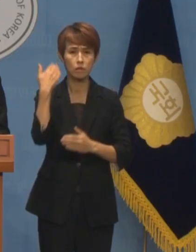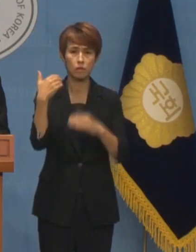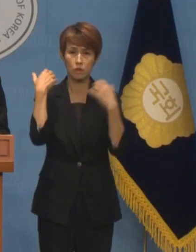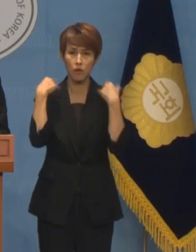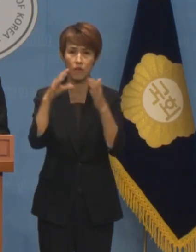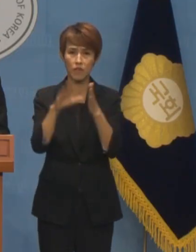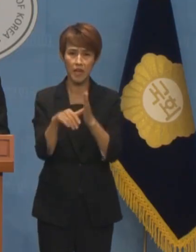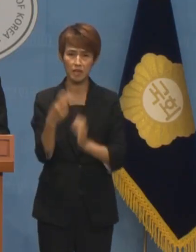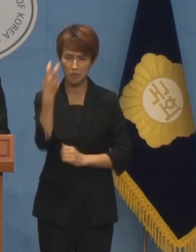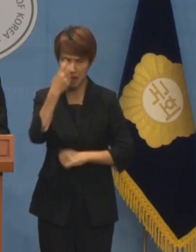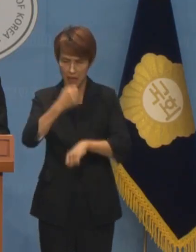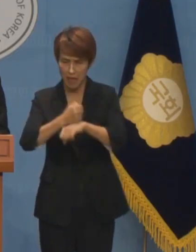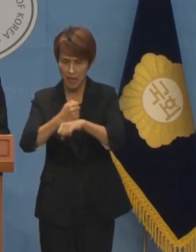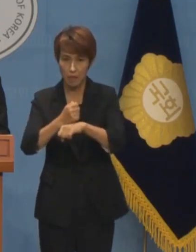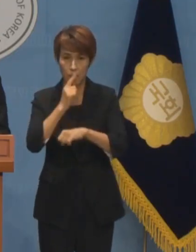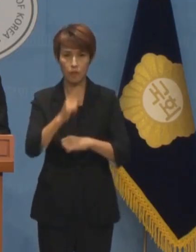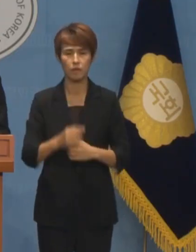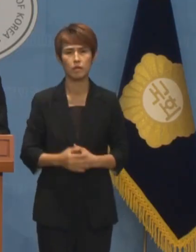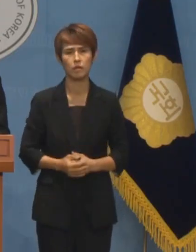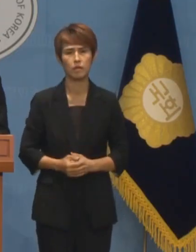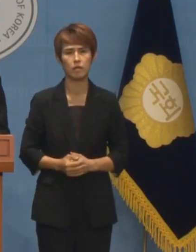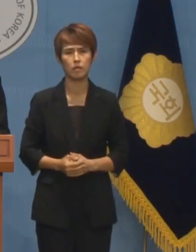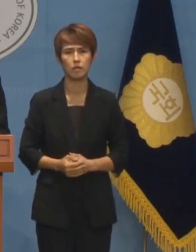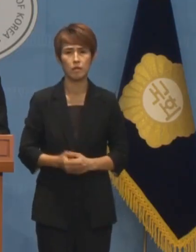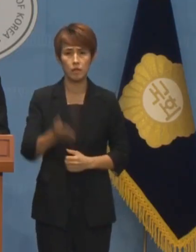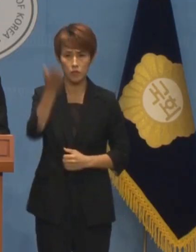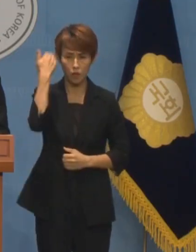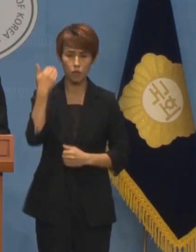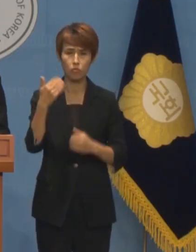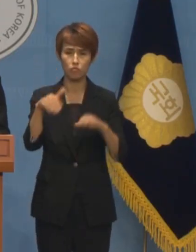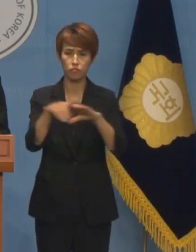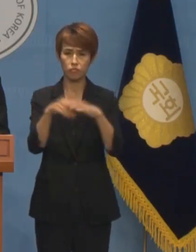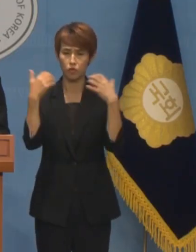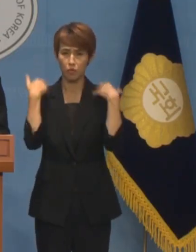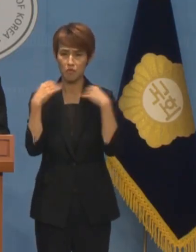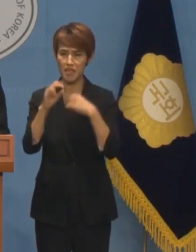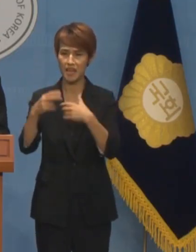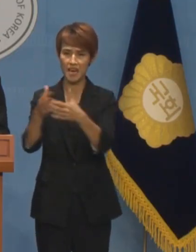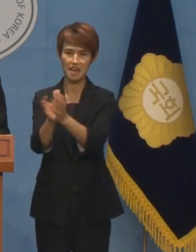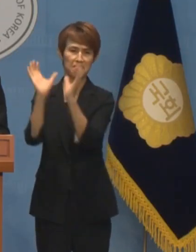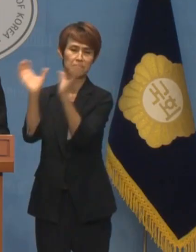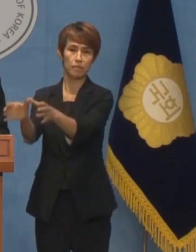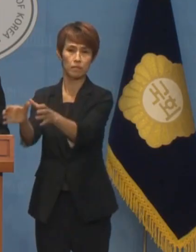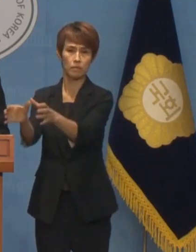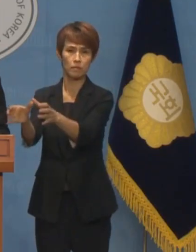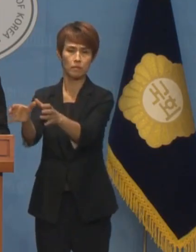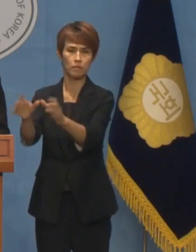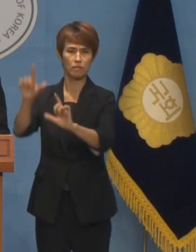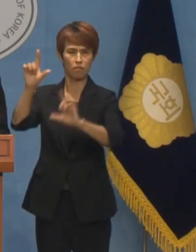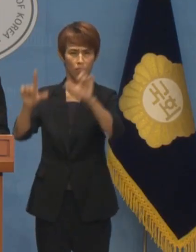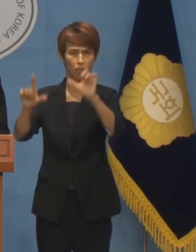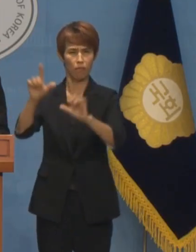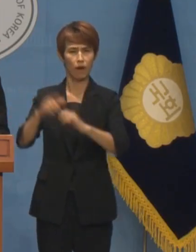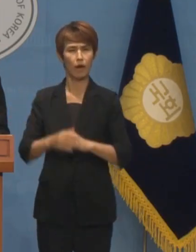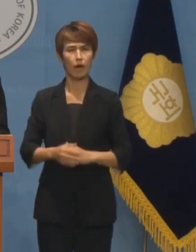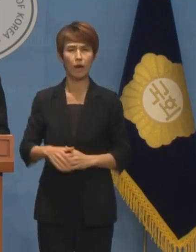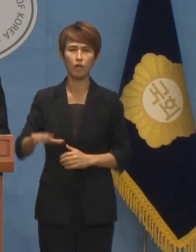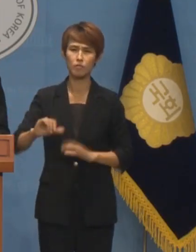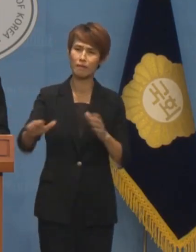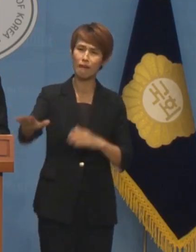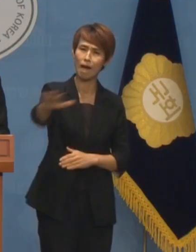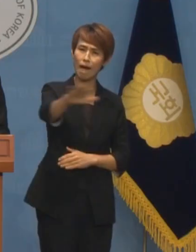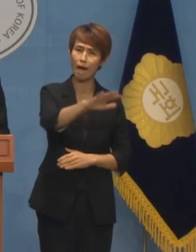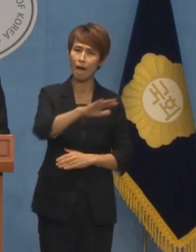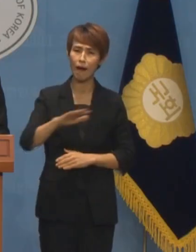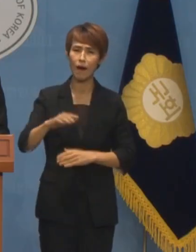의혹을 조사하겠다고 나섰습니다. 전 정부와 야당의 누명을 씌워 책임을 회피하는 작태는 이제 온 국민이 아는